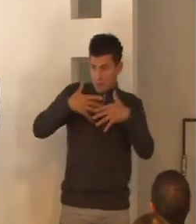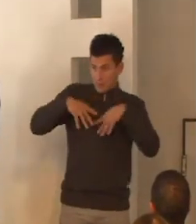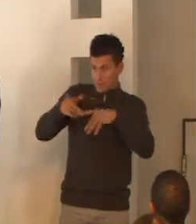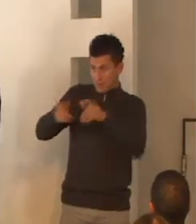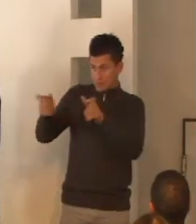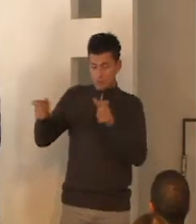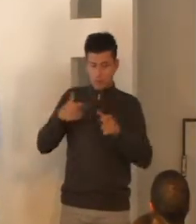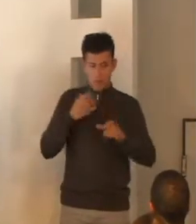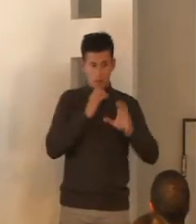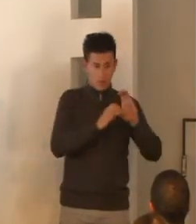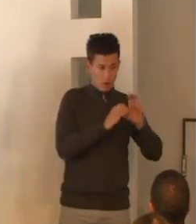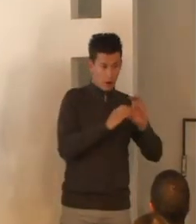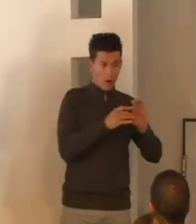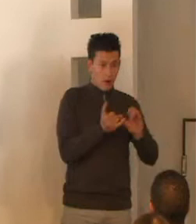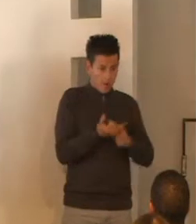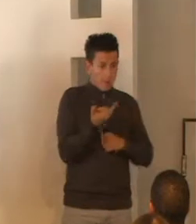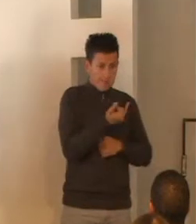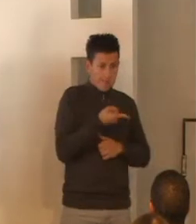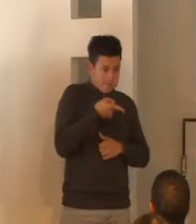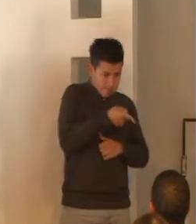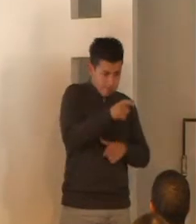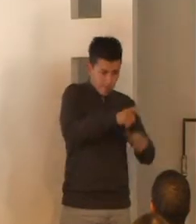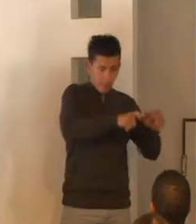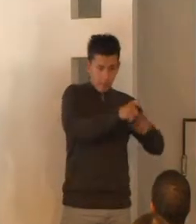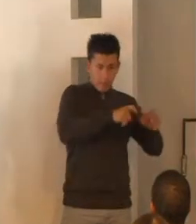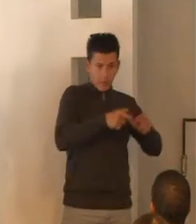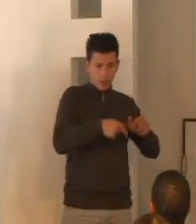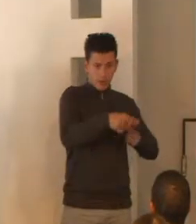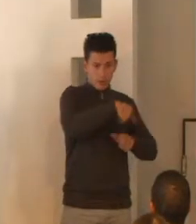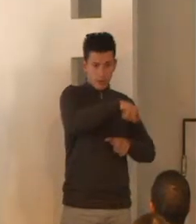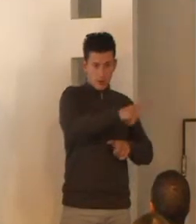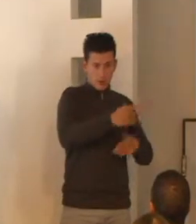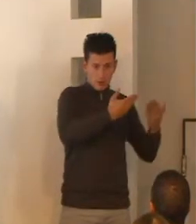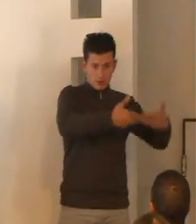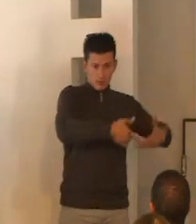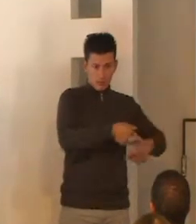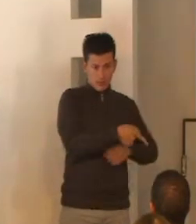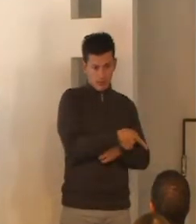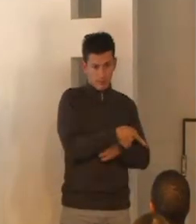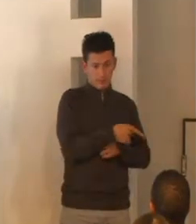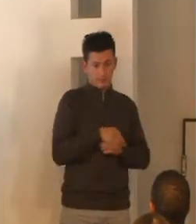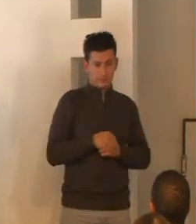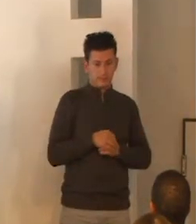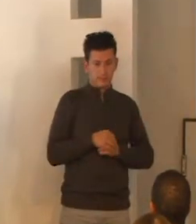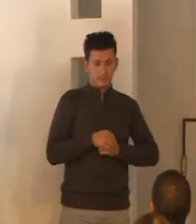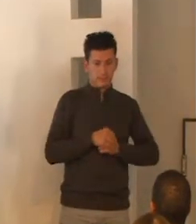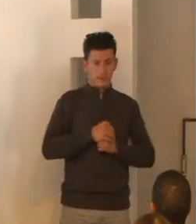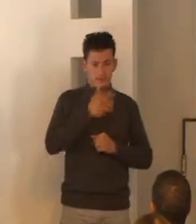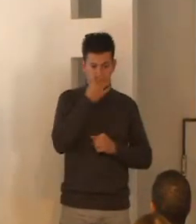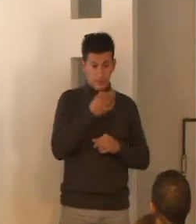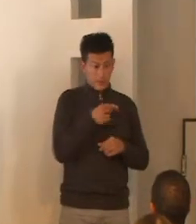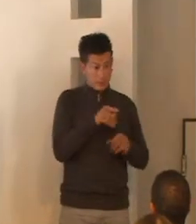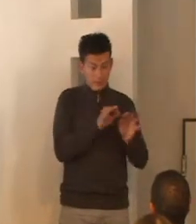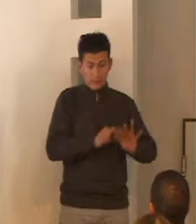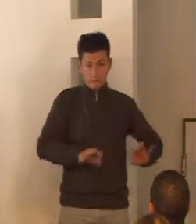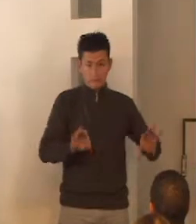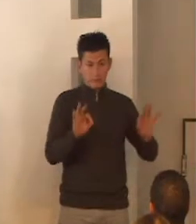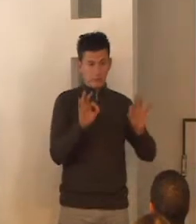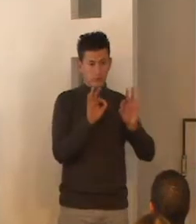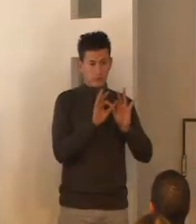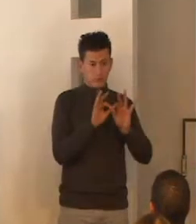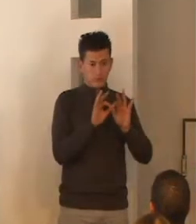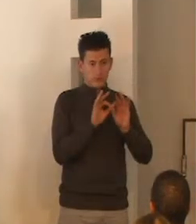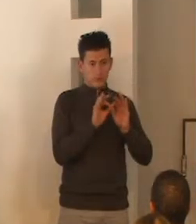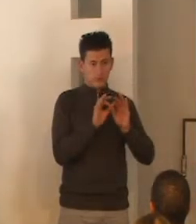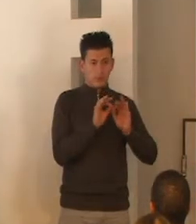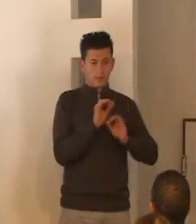para comunicarnos, están presentes en todos los individuos. Entonces es fundamental que